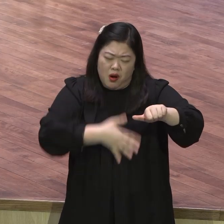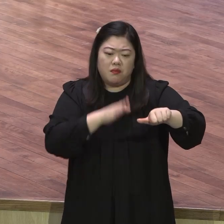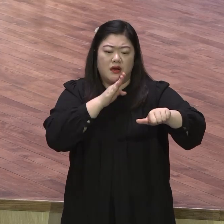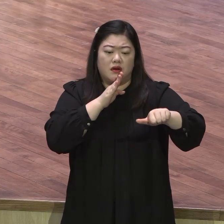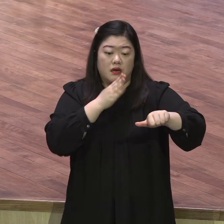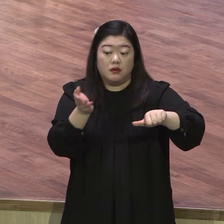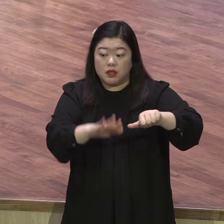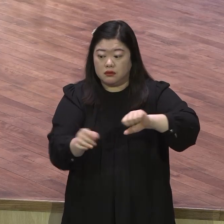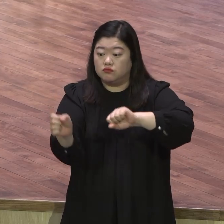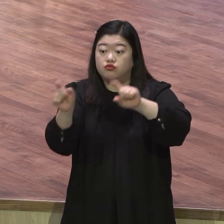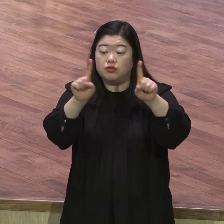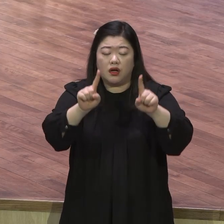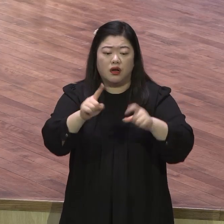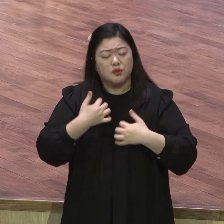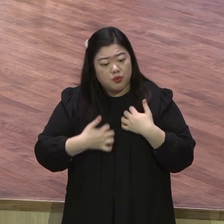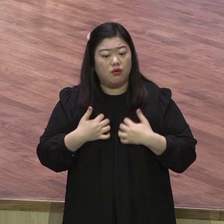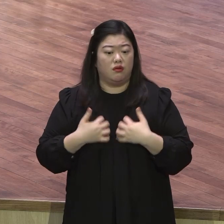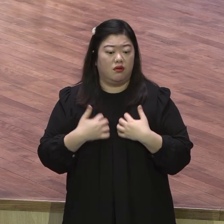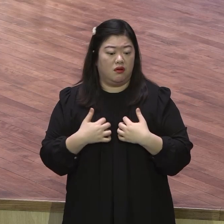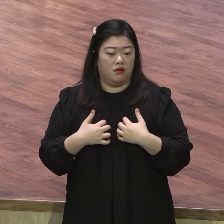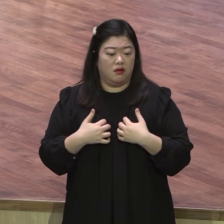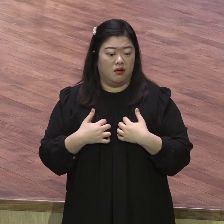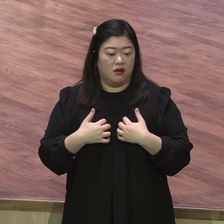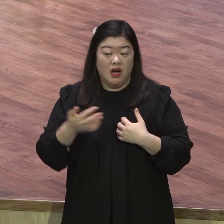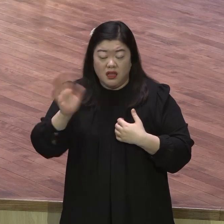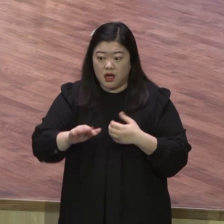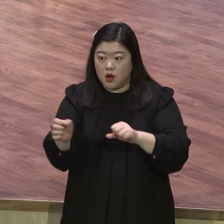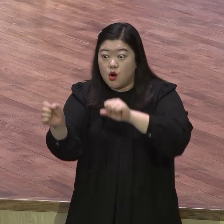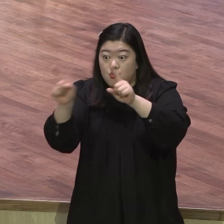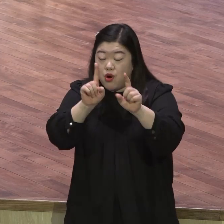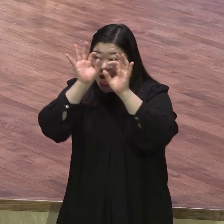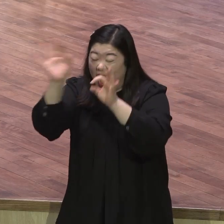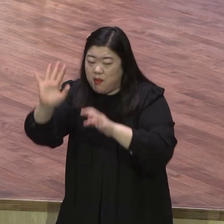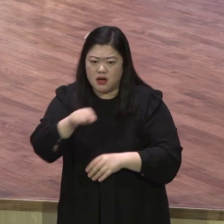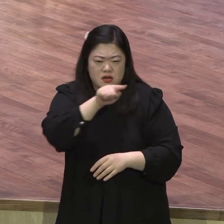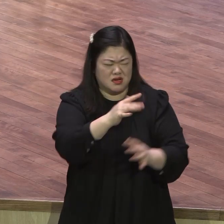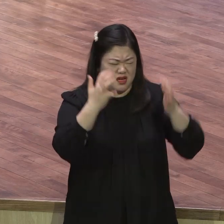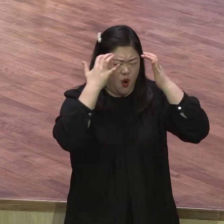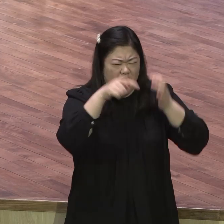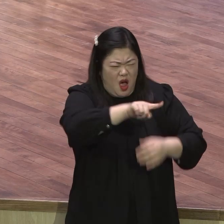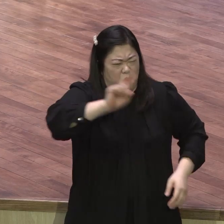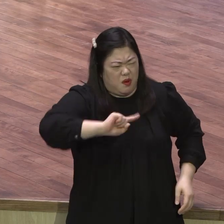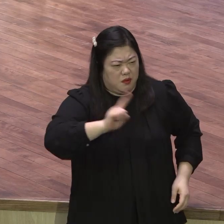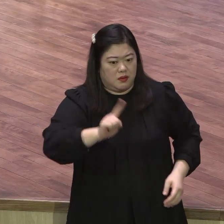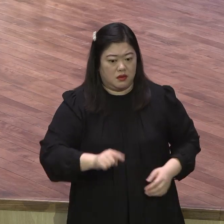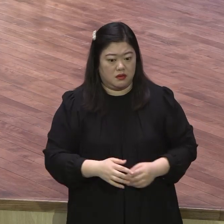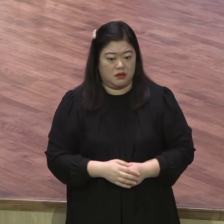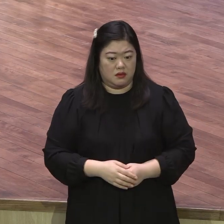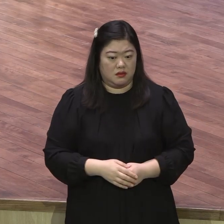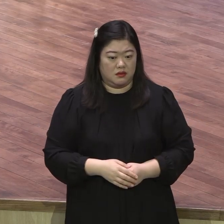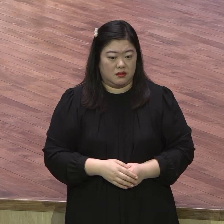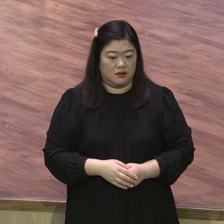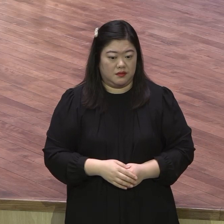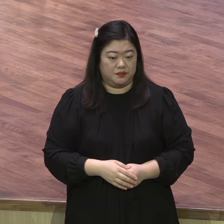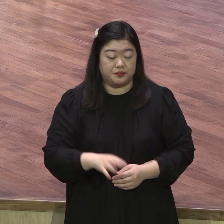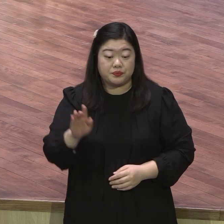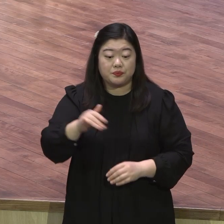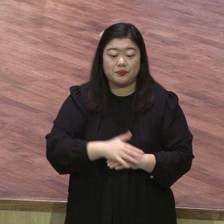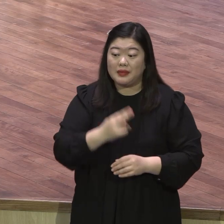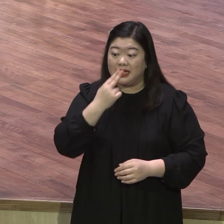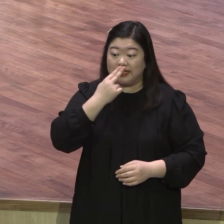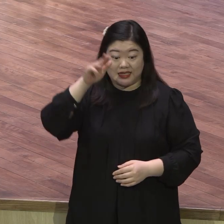크라운 십자가 없이는 영광이 없다는 겁니다. 십자가 있어요. 그래서 히틀러에게 저항하다가 순교한